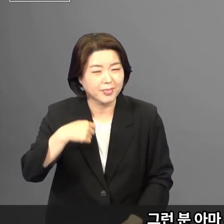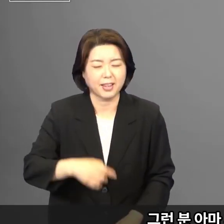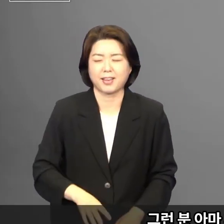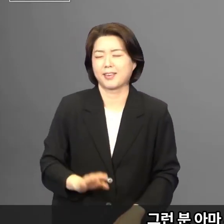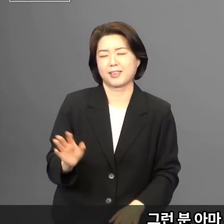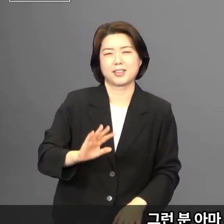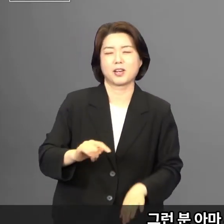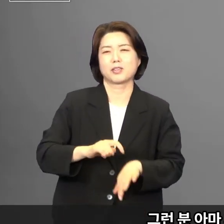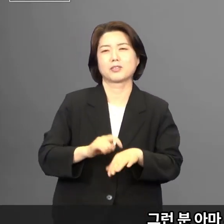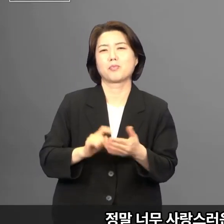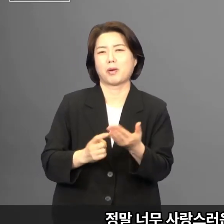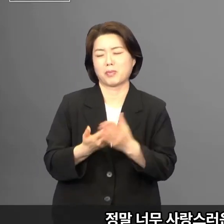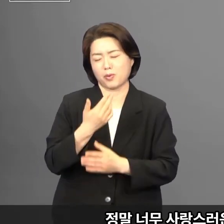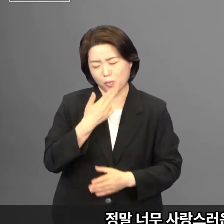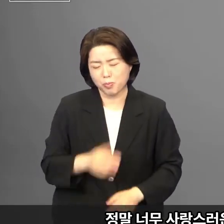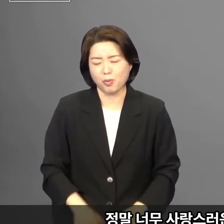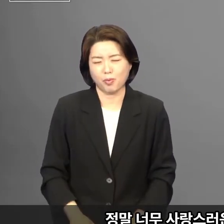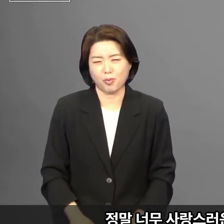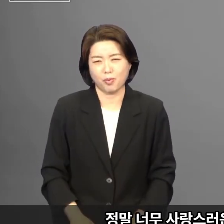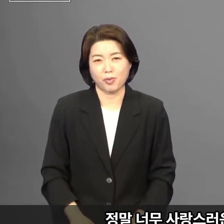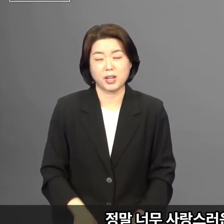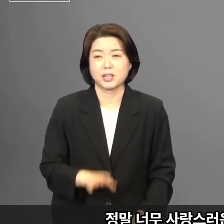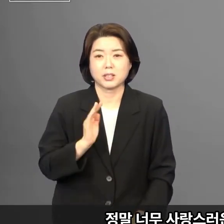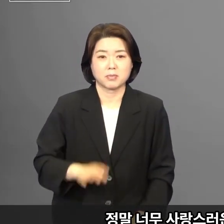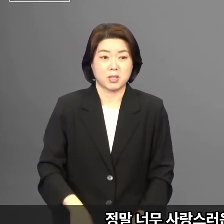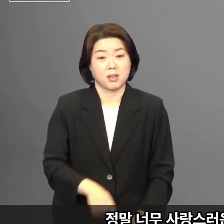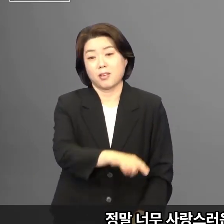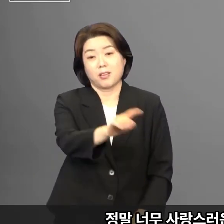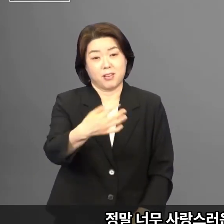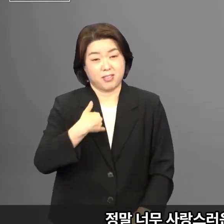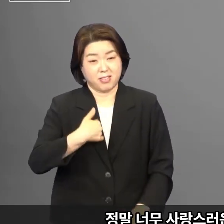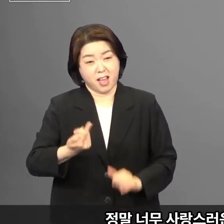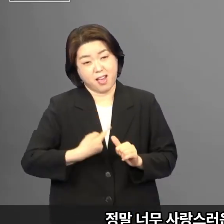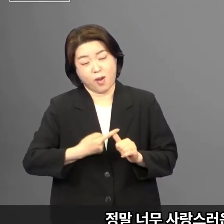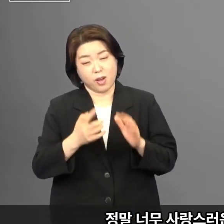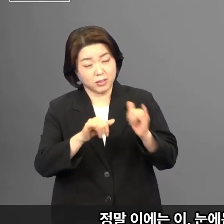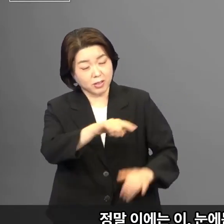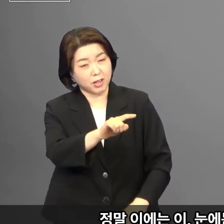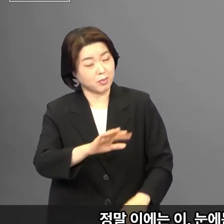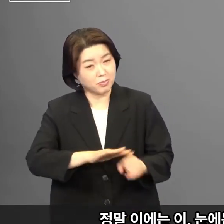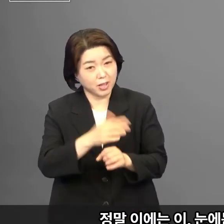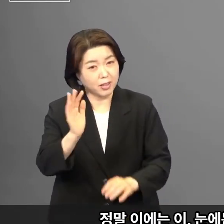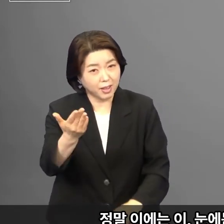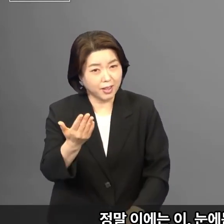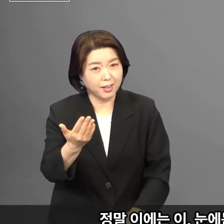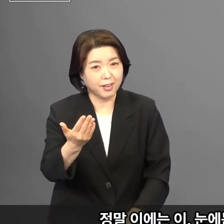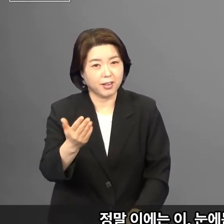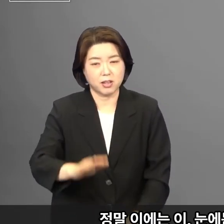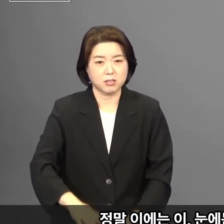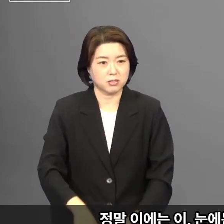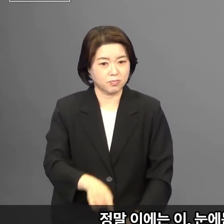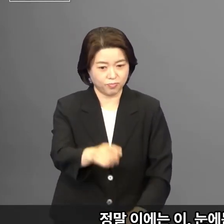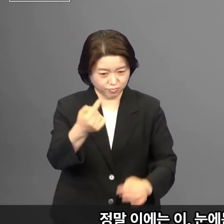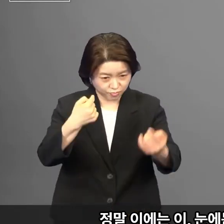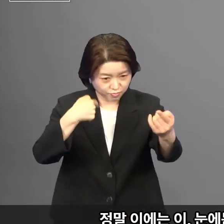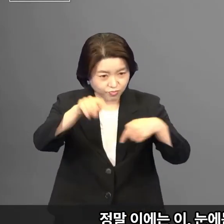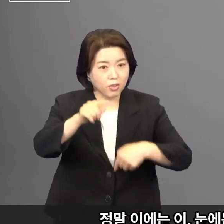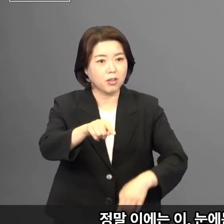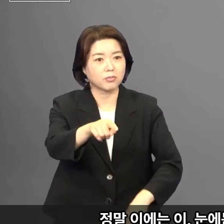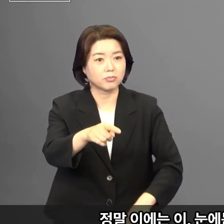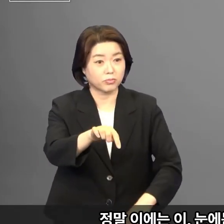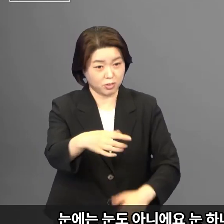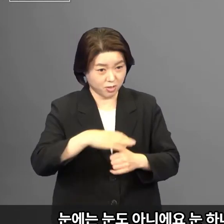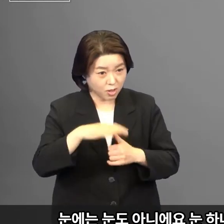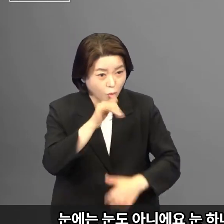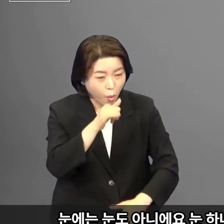그런 분 아마 거의 없으실 거예요. 정말 너무 사랑스러운 이런 분은 거의 없으시고, 정말 이에는 이, 눈에는 눈, 갚아주고 싶을